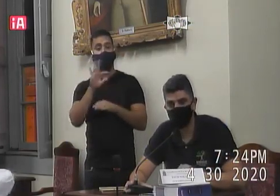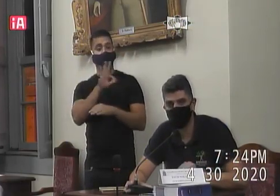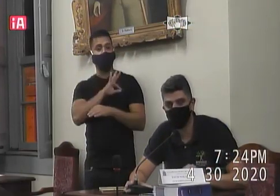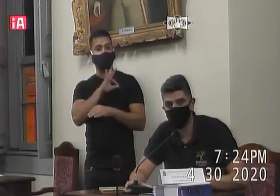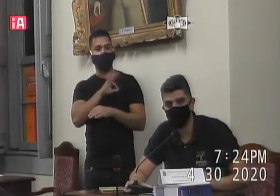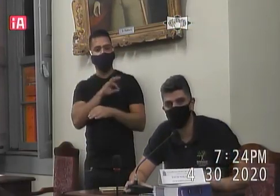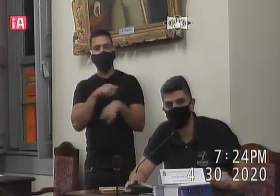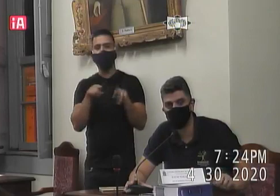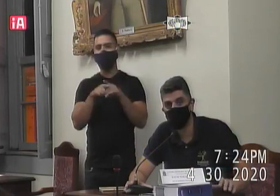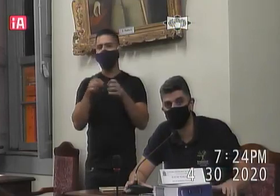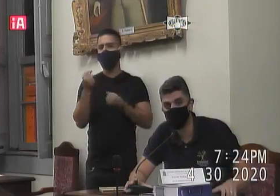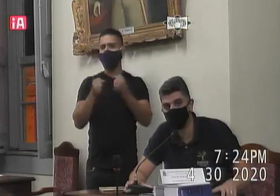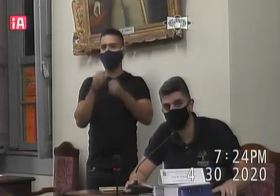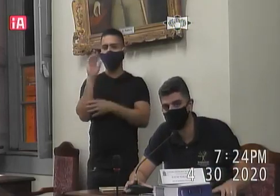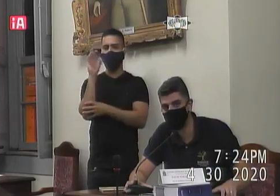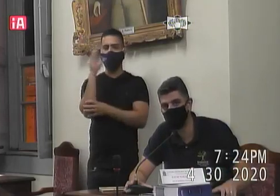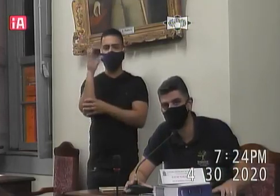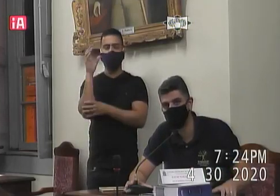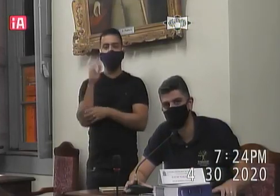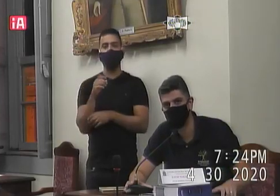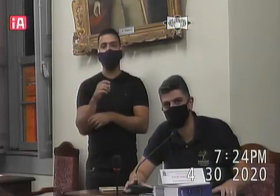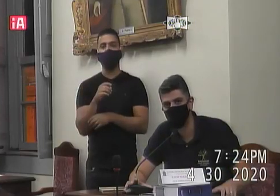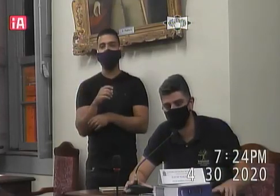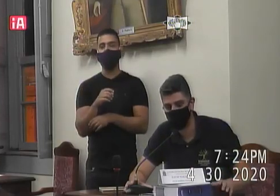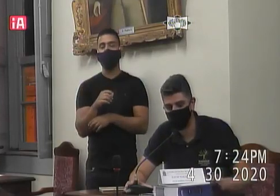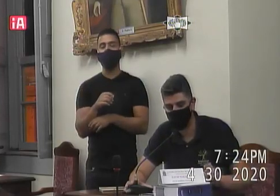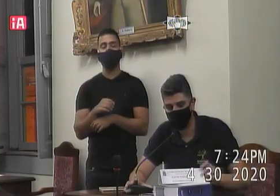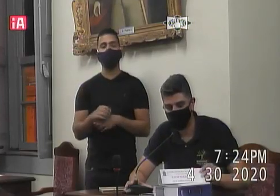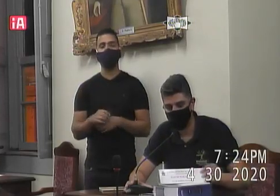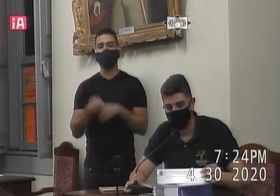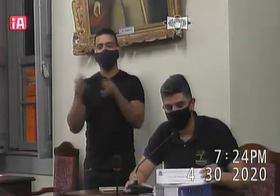e se tratava da transferência do paciente.